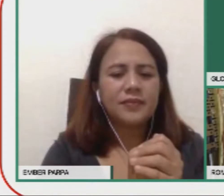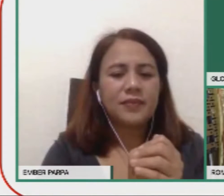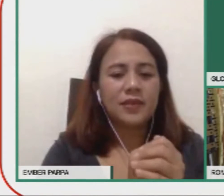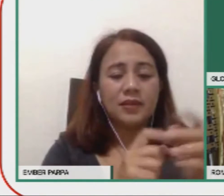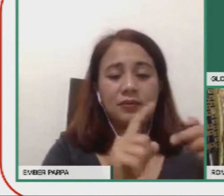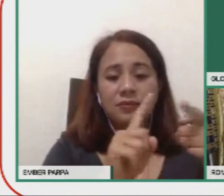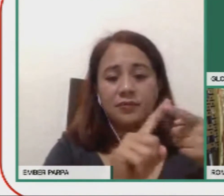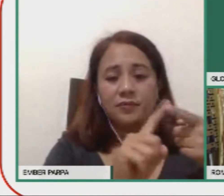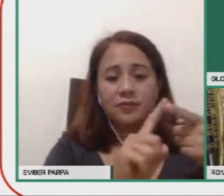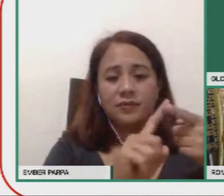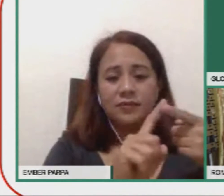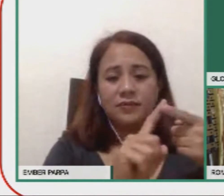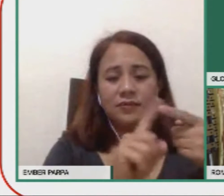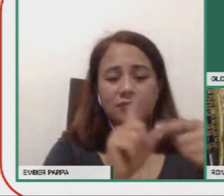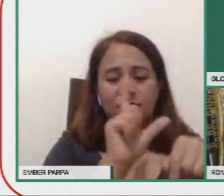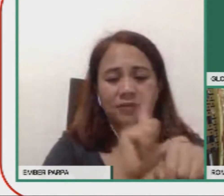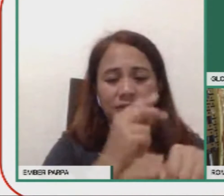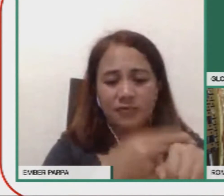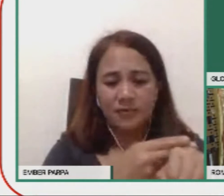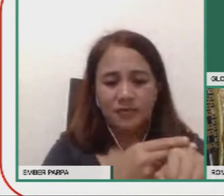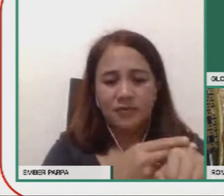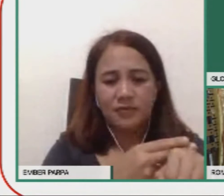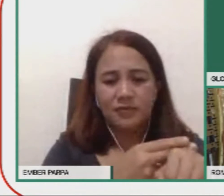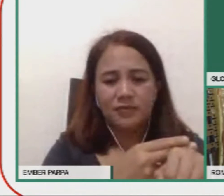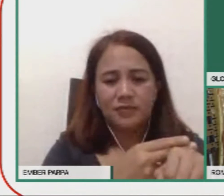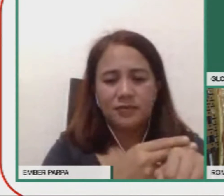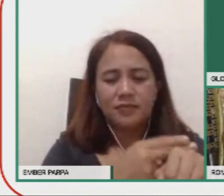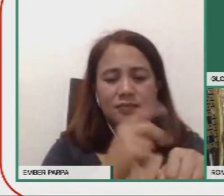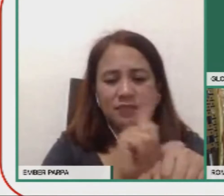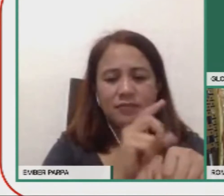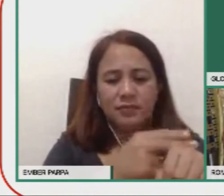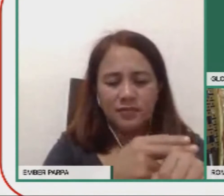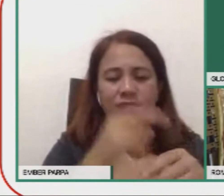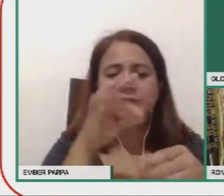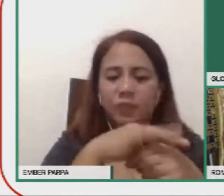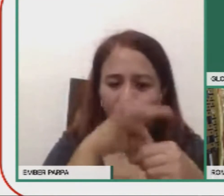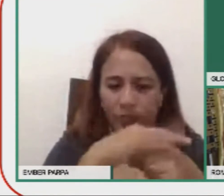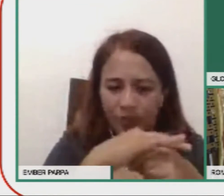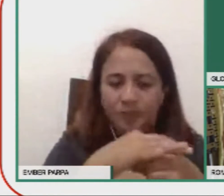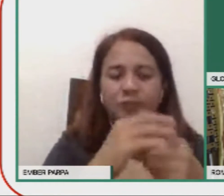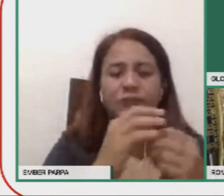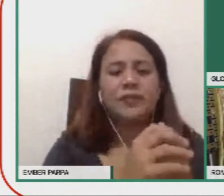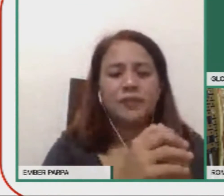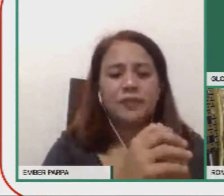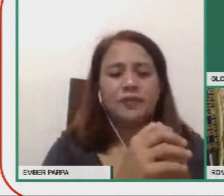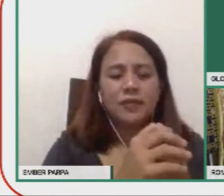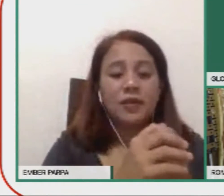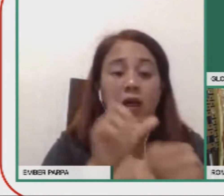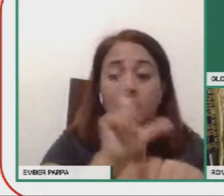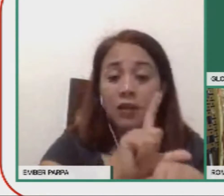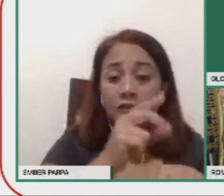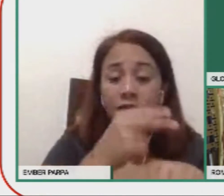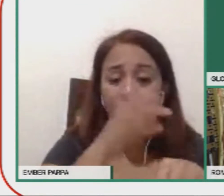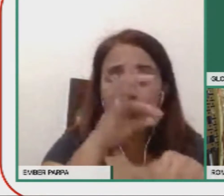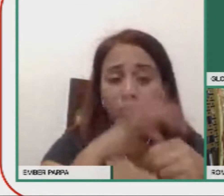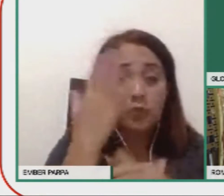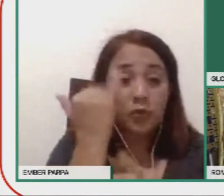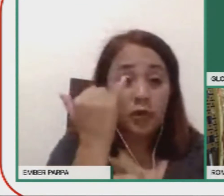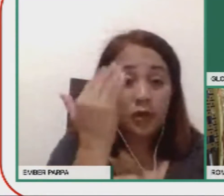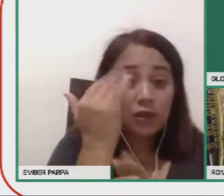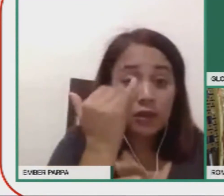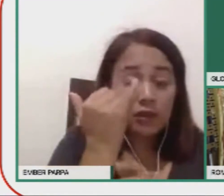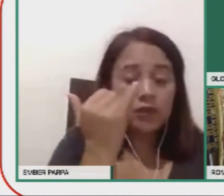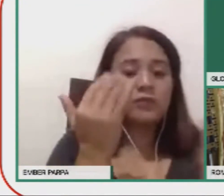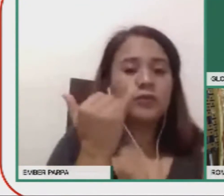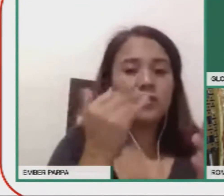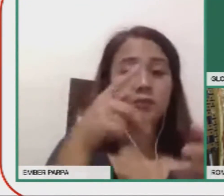livelihood program. Ito, livelihood program because being a PWD ay